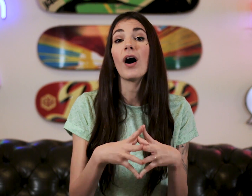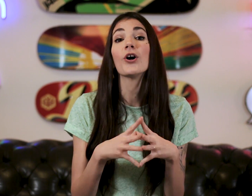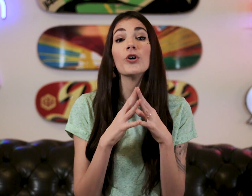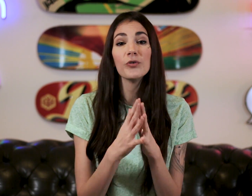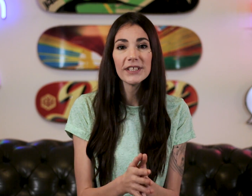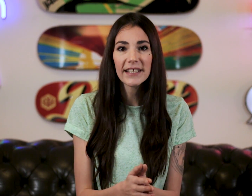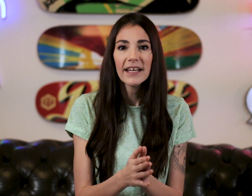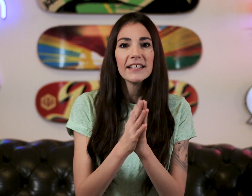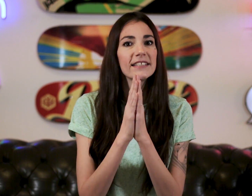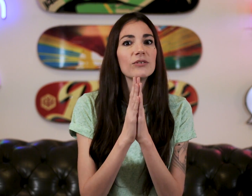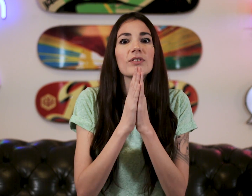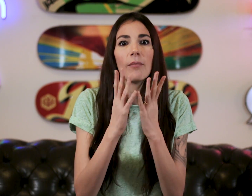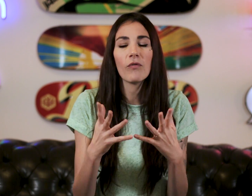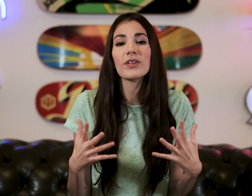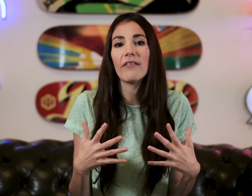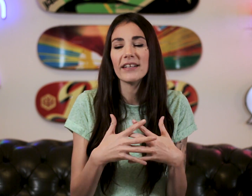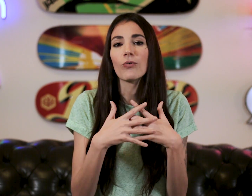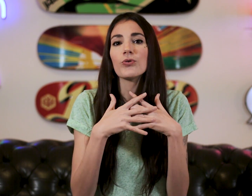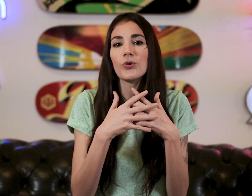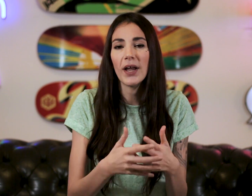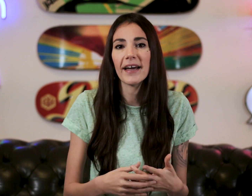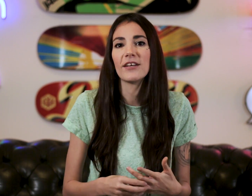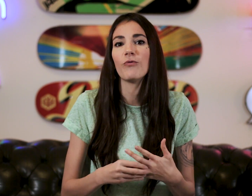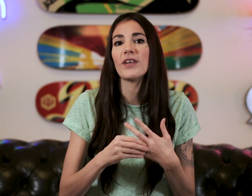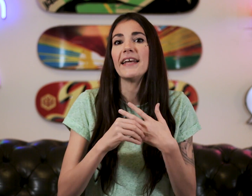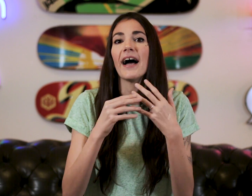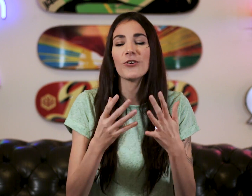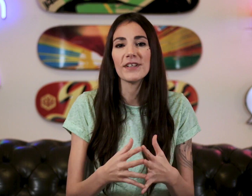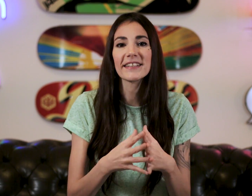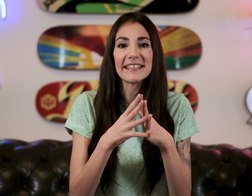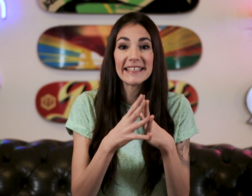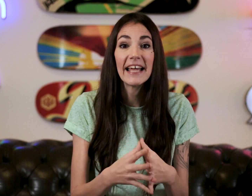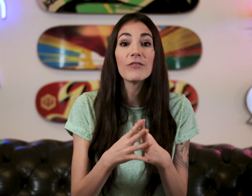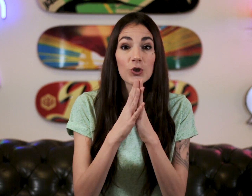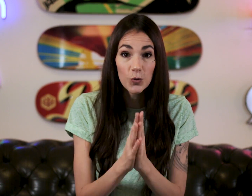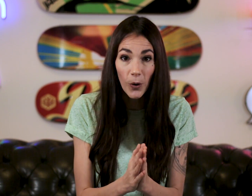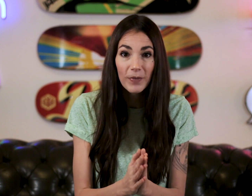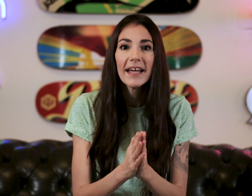pouvoir communiquer si notamment vous travaillez dans le scolaire et que vous allez accueillir des élèves sourds.